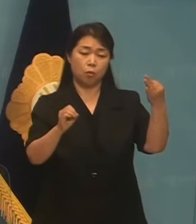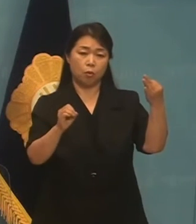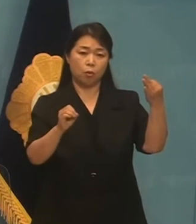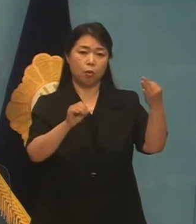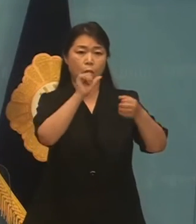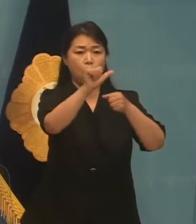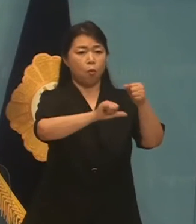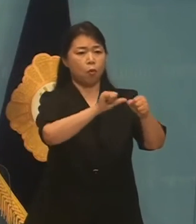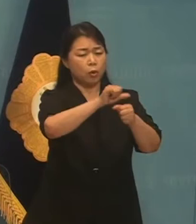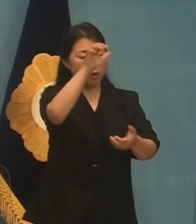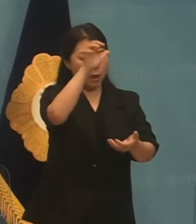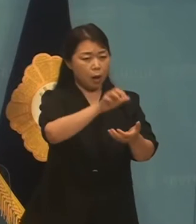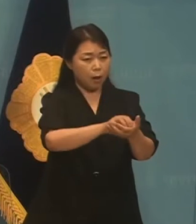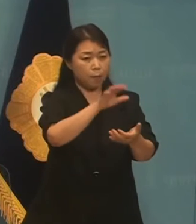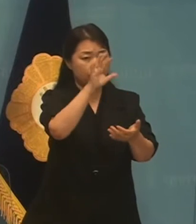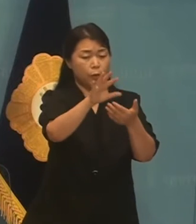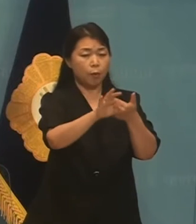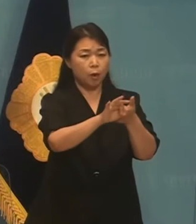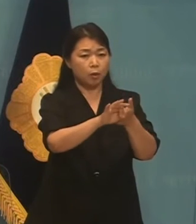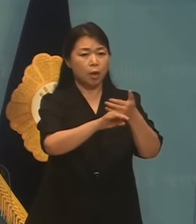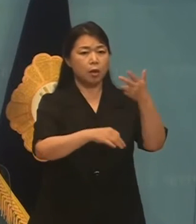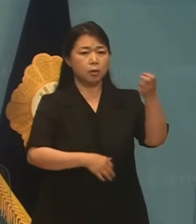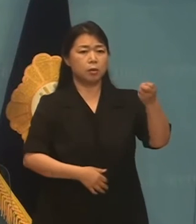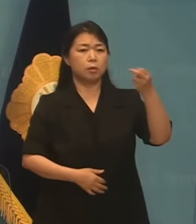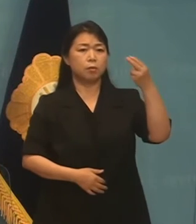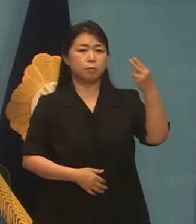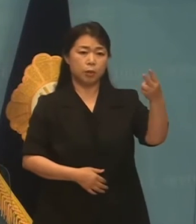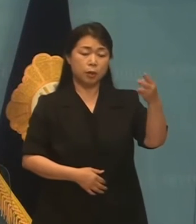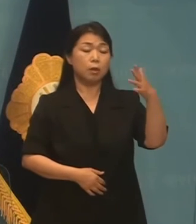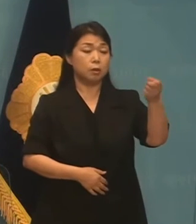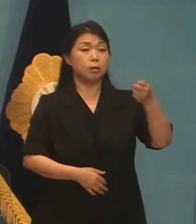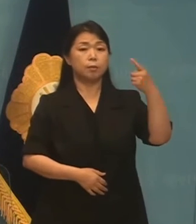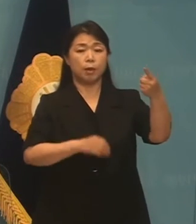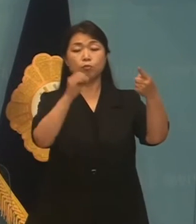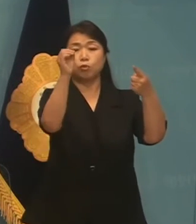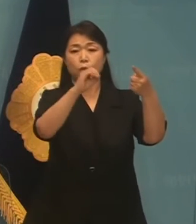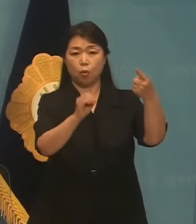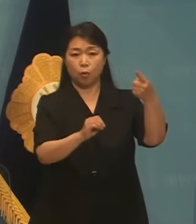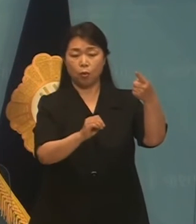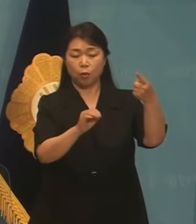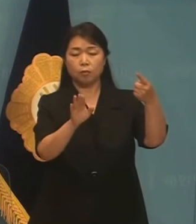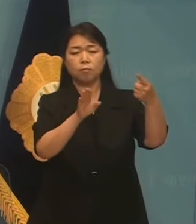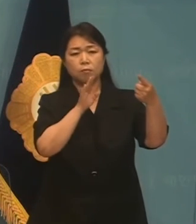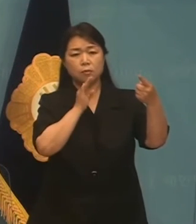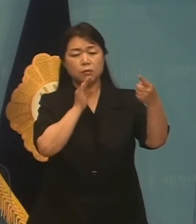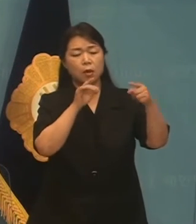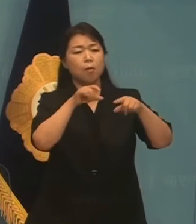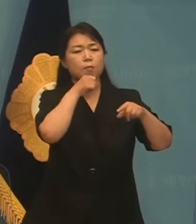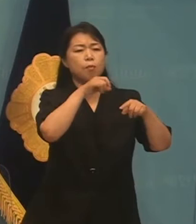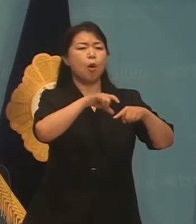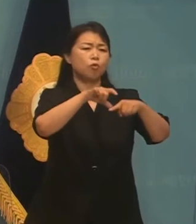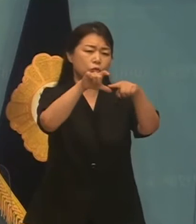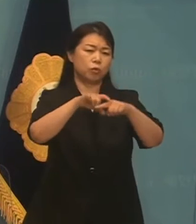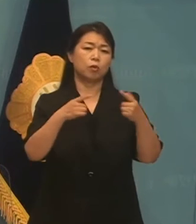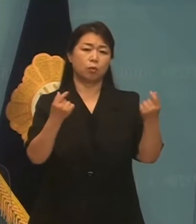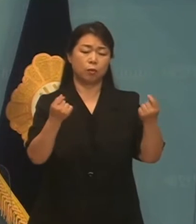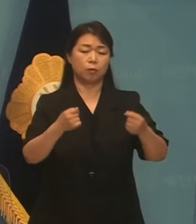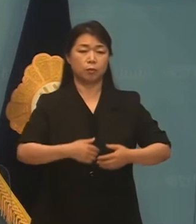14.2%, 5년으로 환산하면 72%, 1%입니다. 이거는 사실